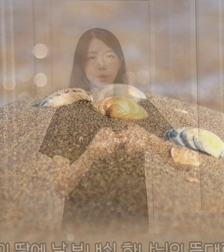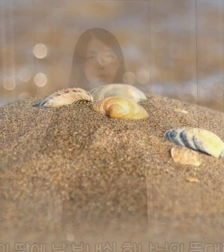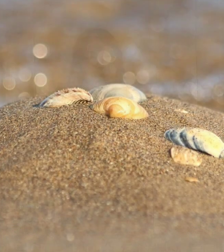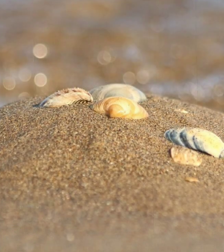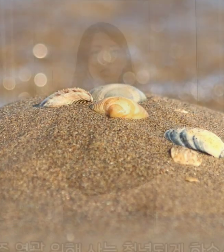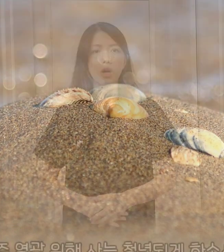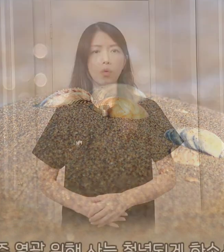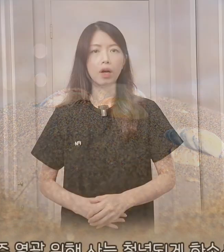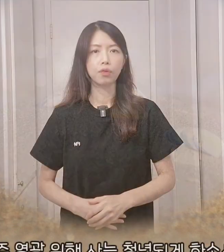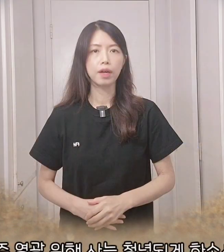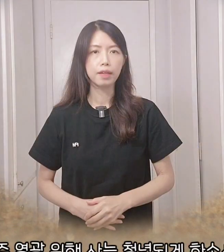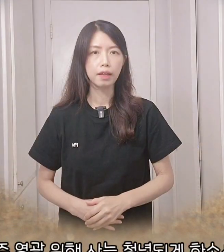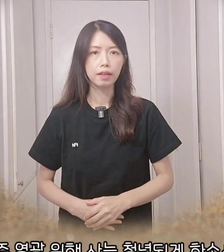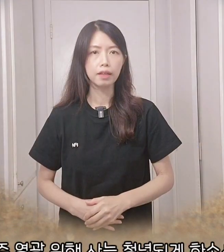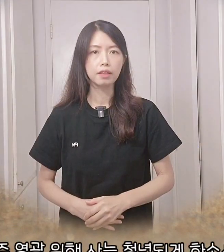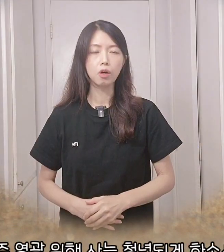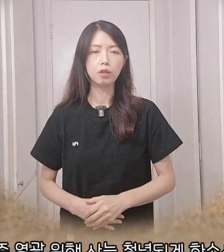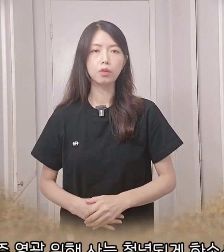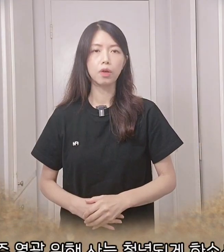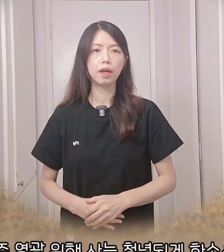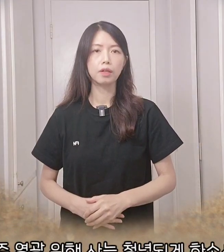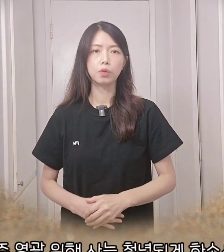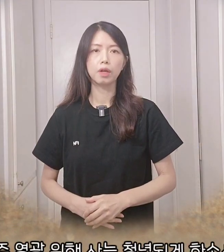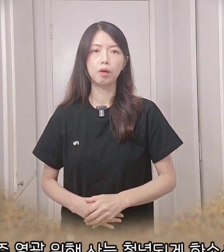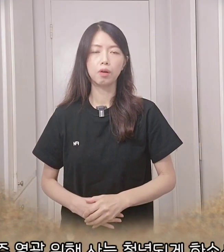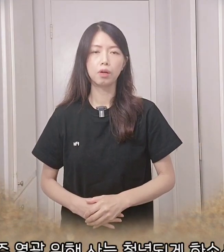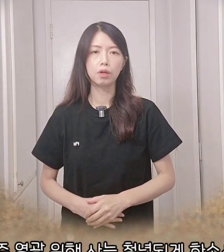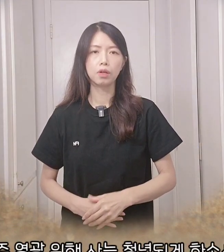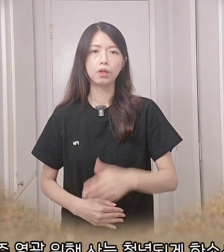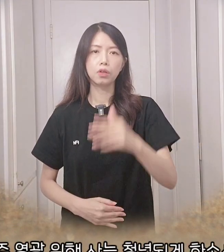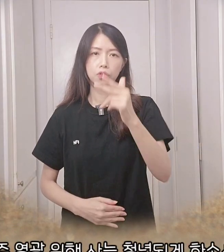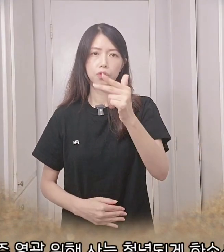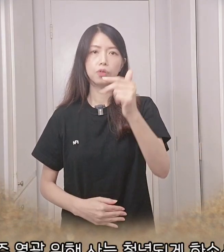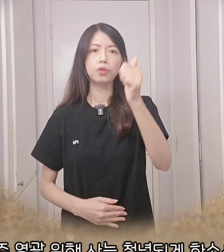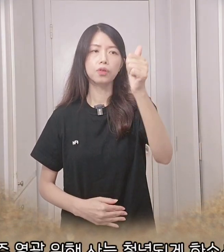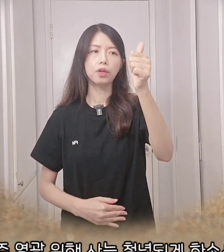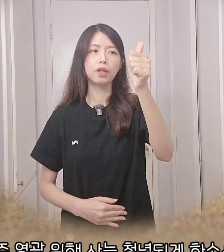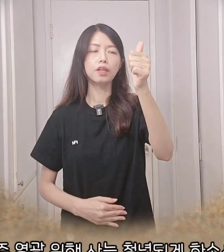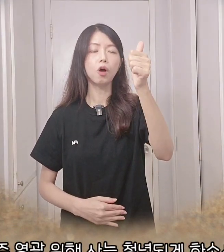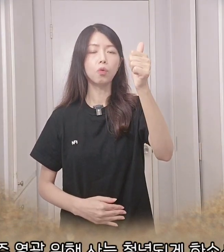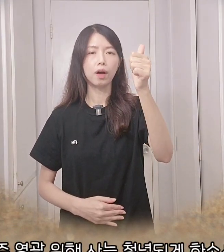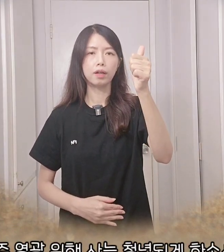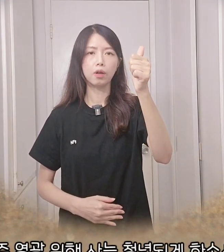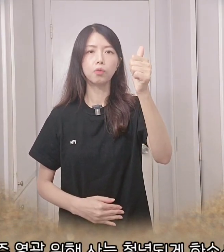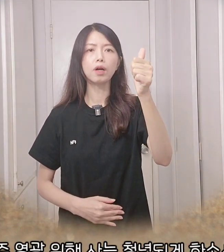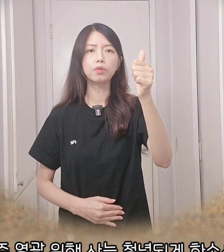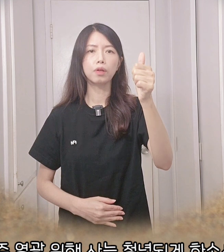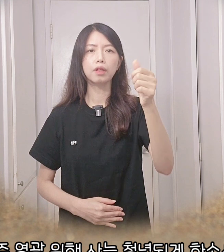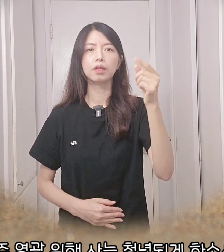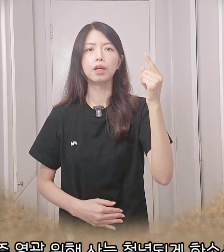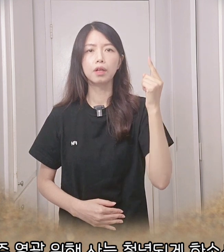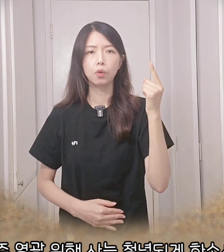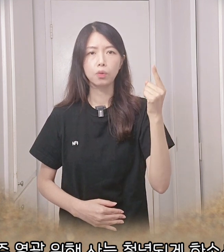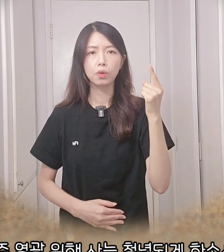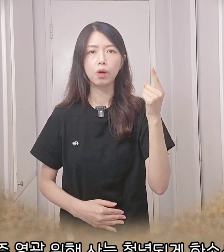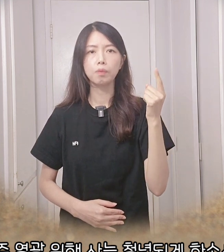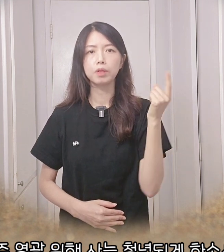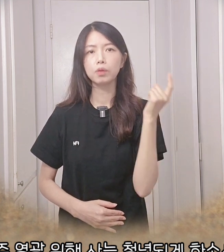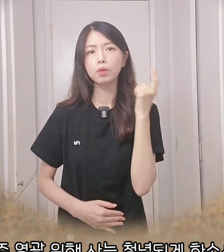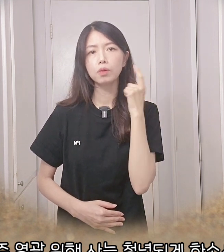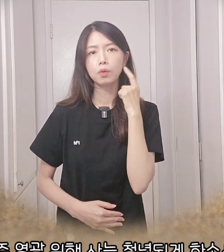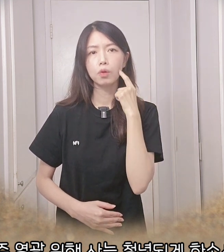뜻대로. 주 영광 위에 사는 청년 되게 하소서. 주 영광, 영광 수어는